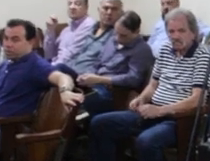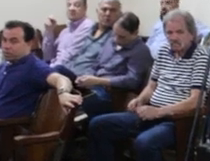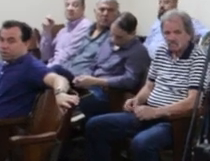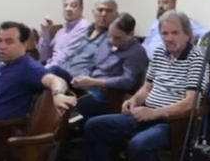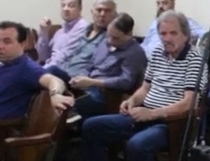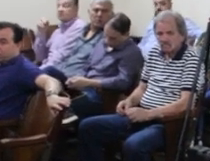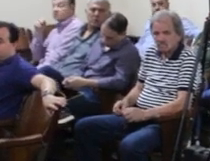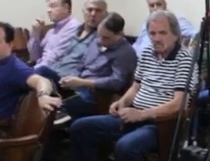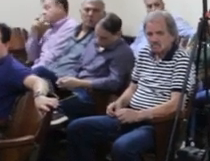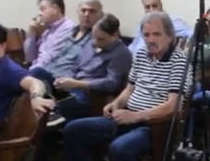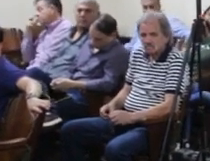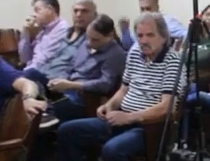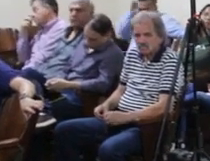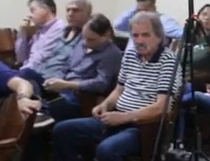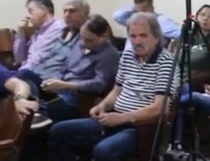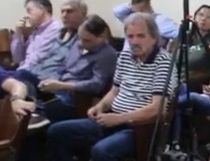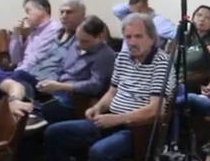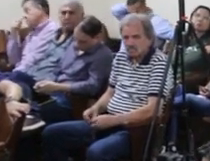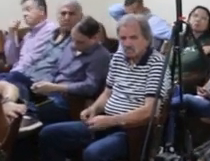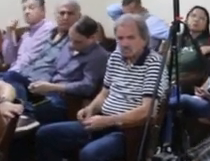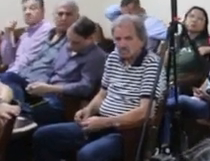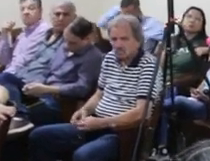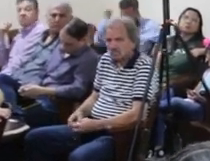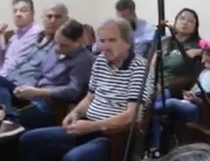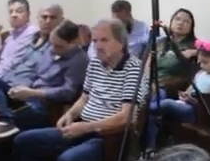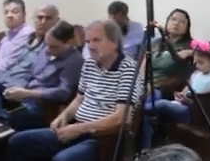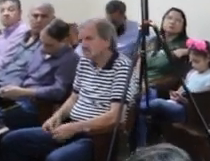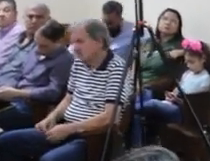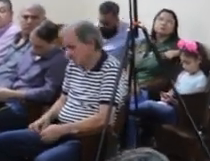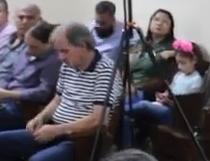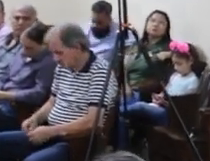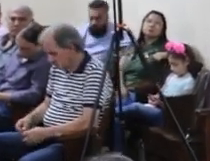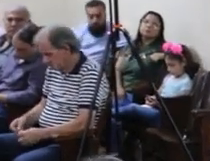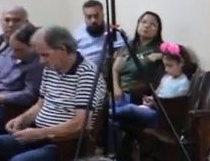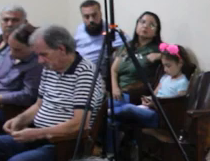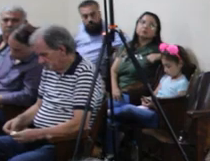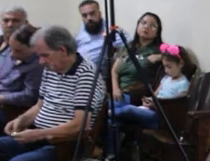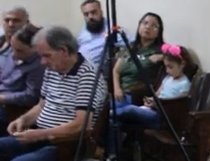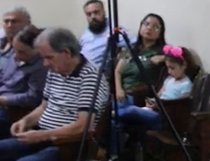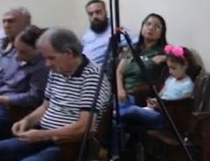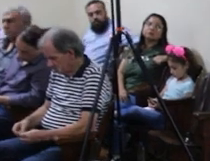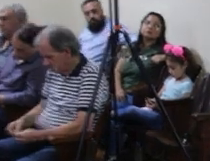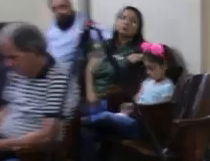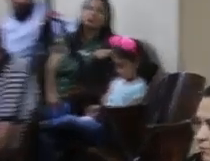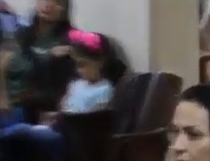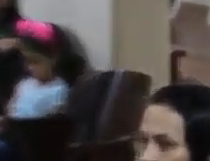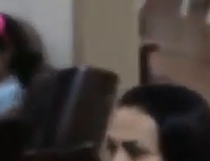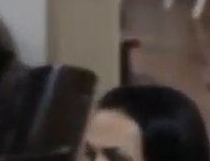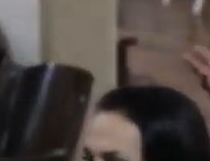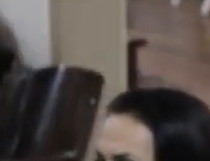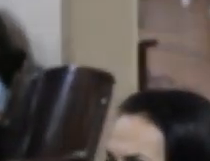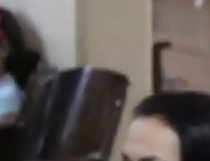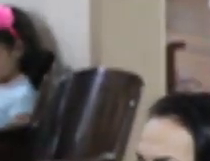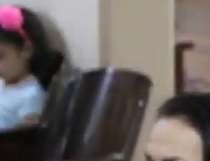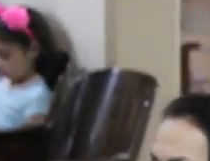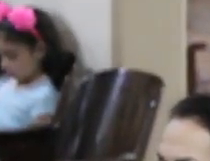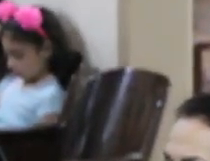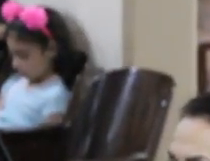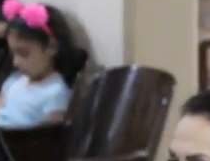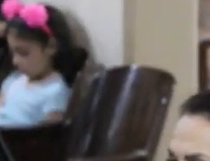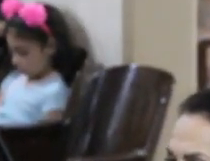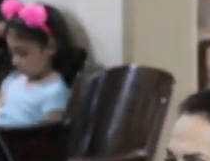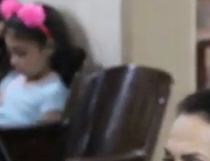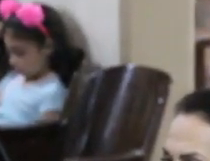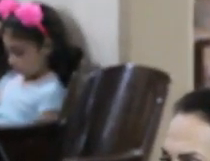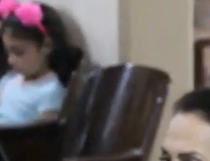Paranaguá. Isso aconteceu, a gente já fez vários eventos e foi uma coisa interessante porque é